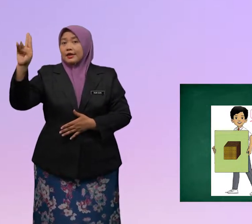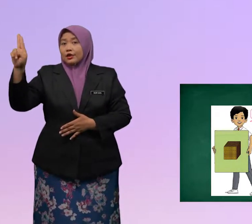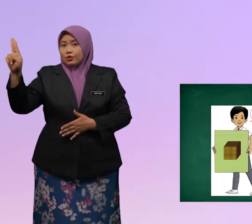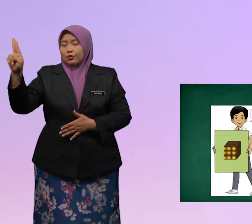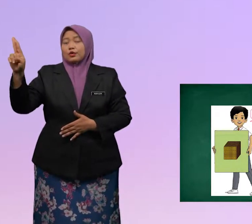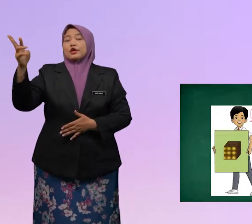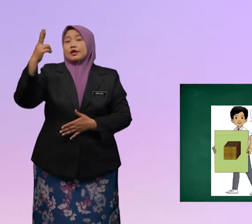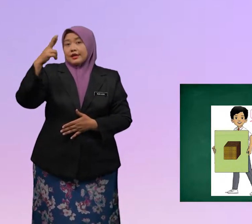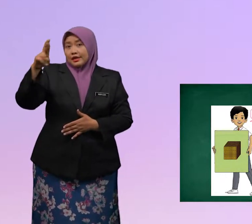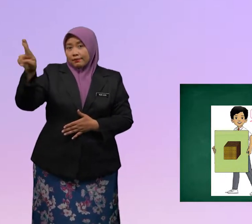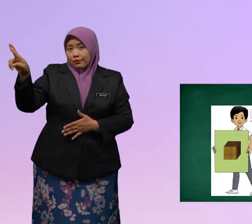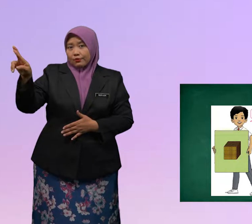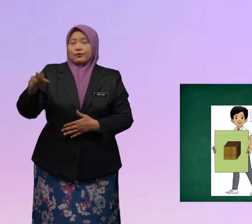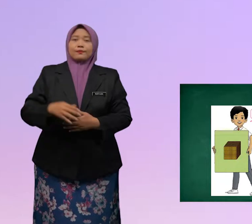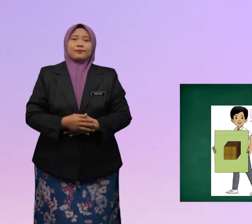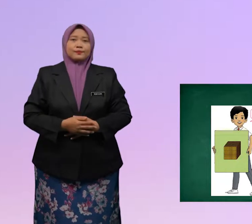1,000, ribu.